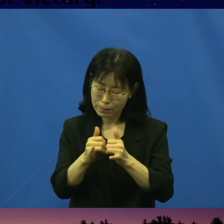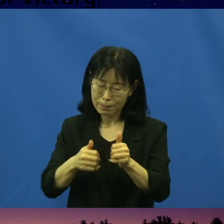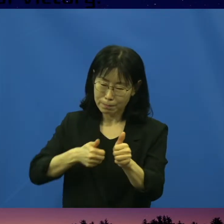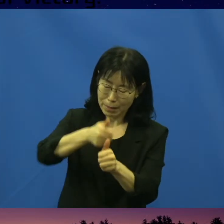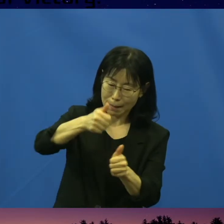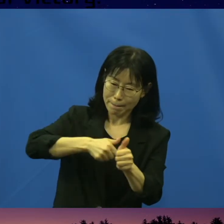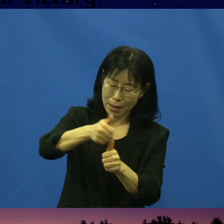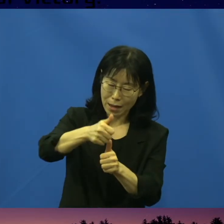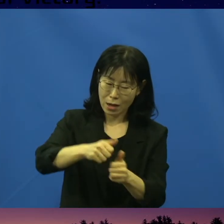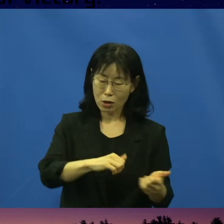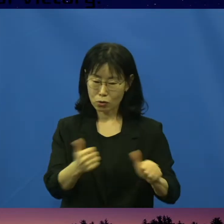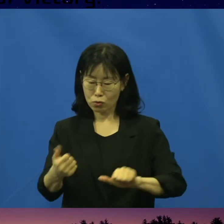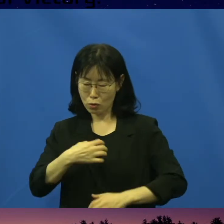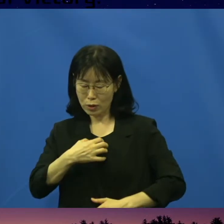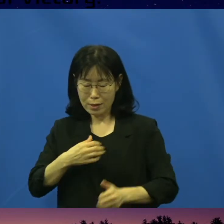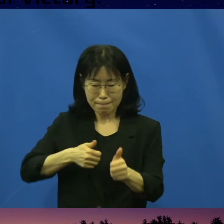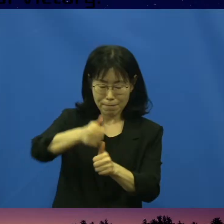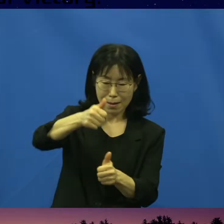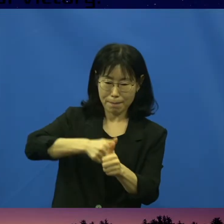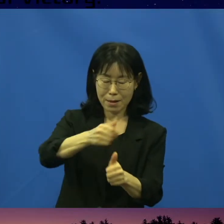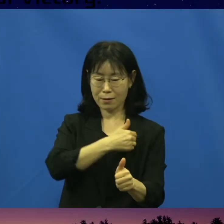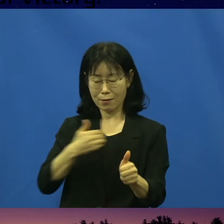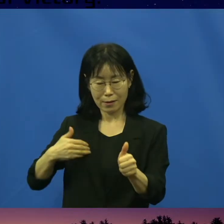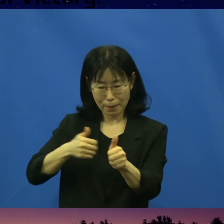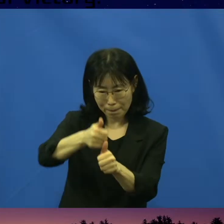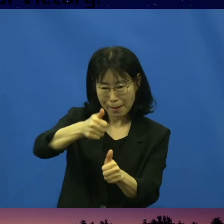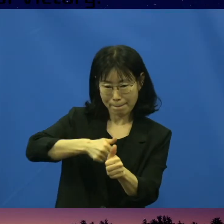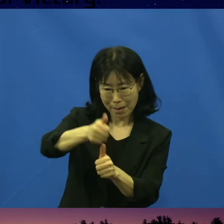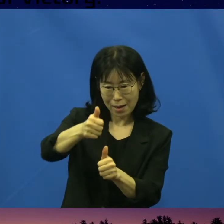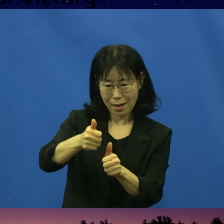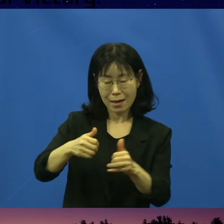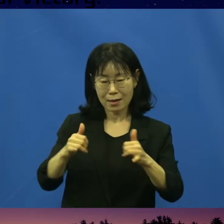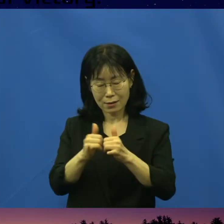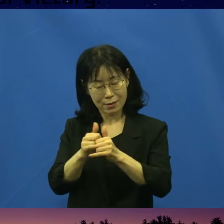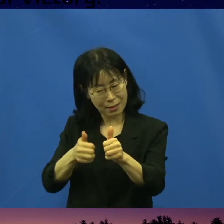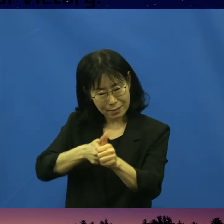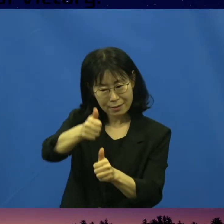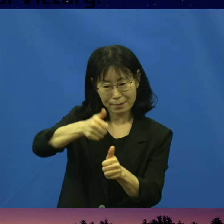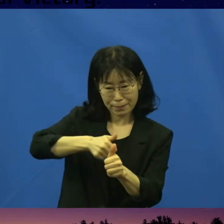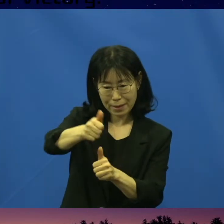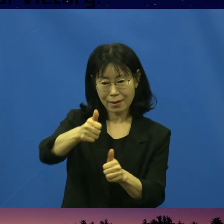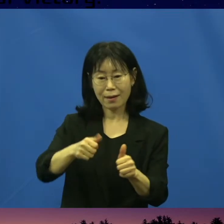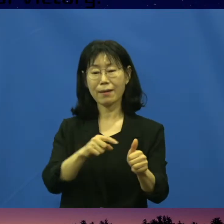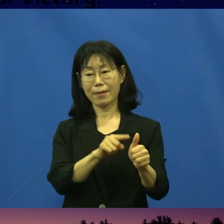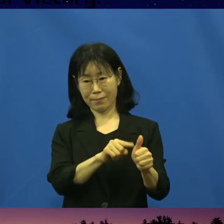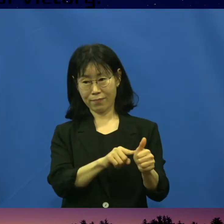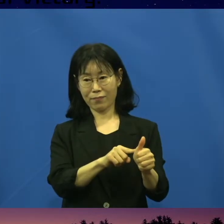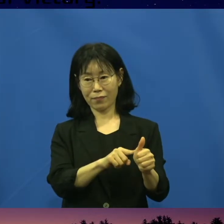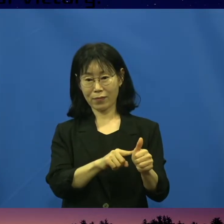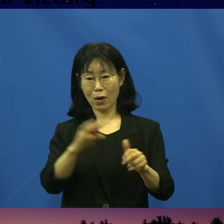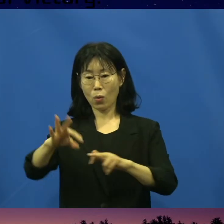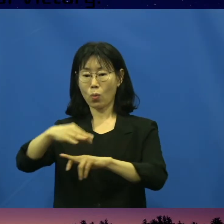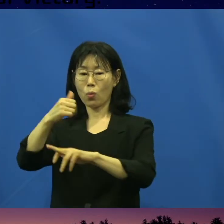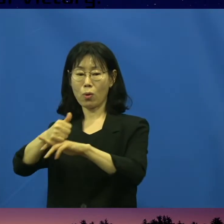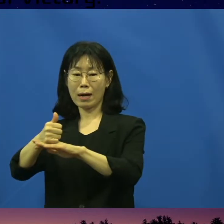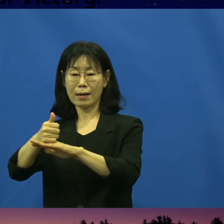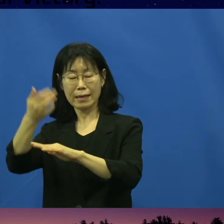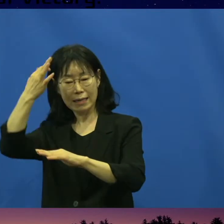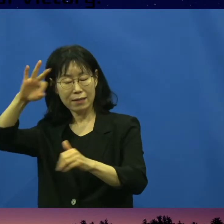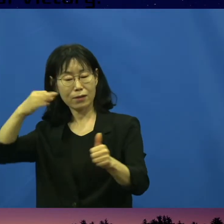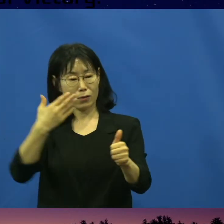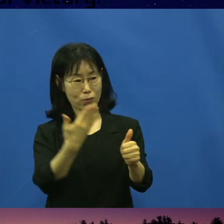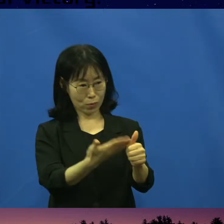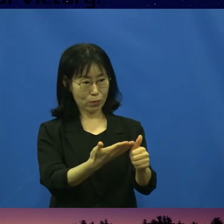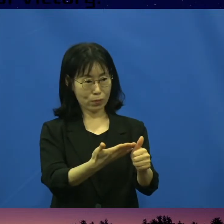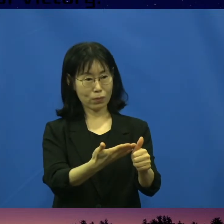넘었던 베테랑이란 말이죠. 그리고 왕으로부터 총애를 받고 있어요. 그의 주인 앞에서